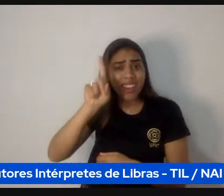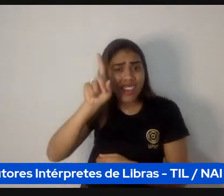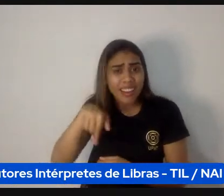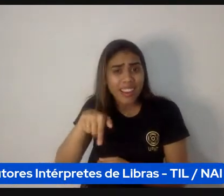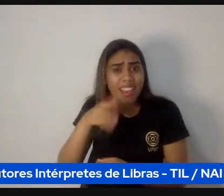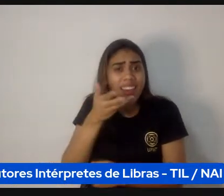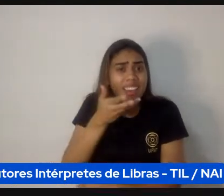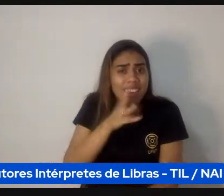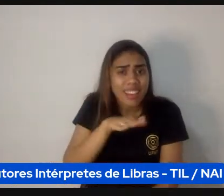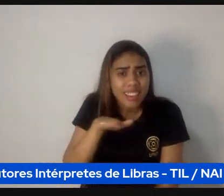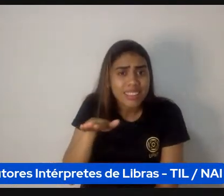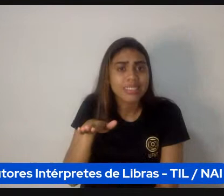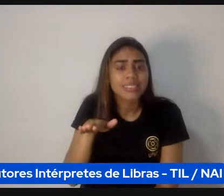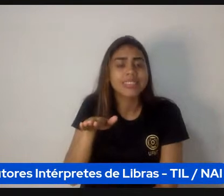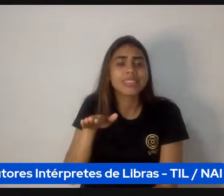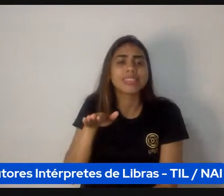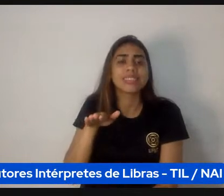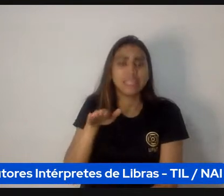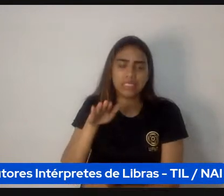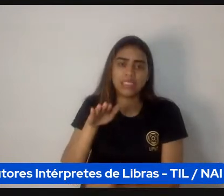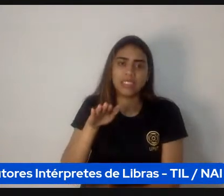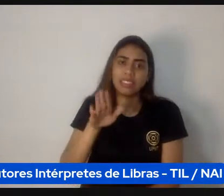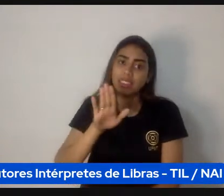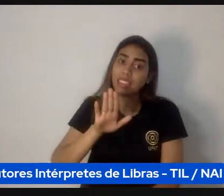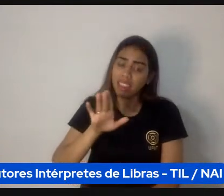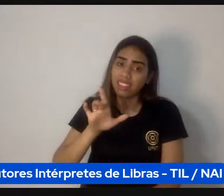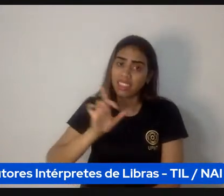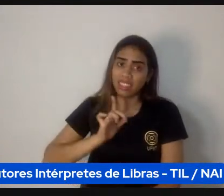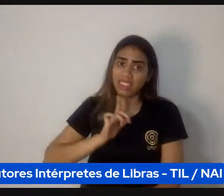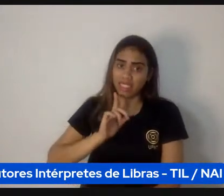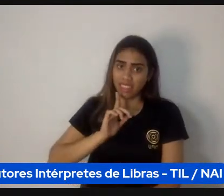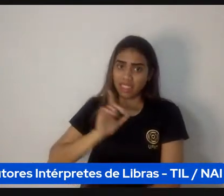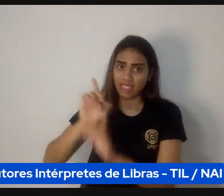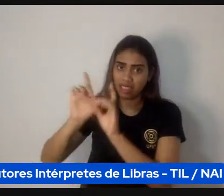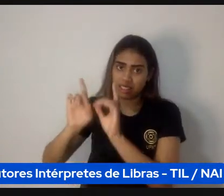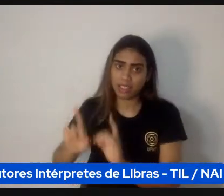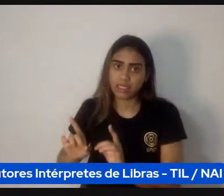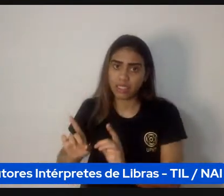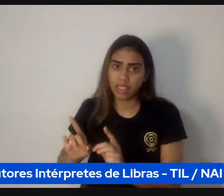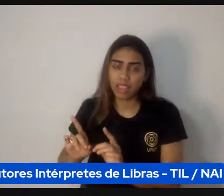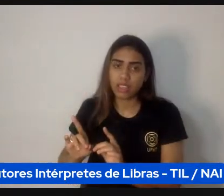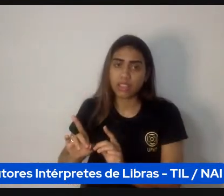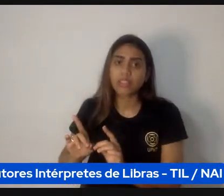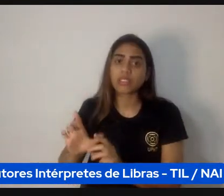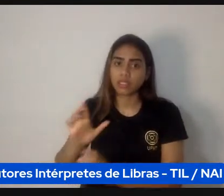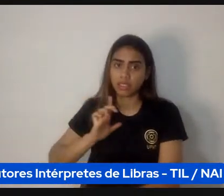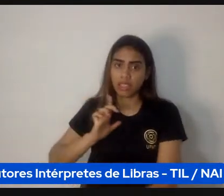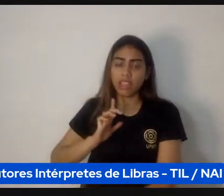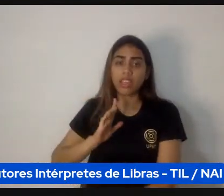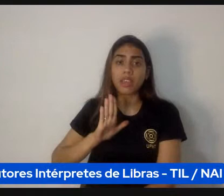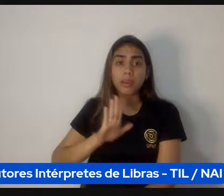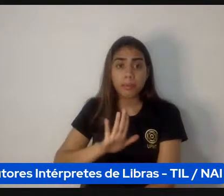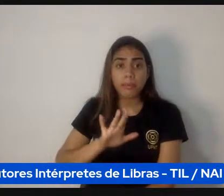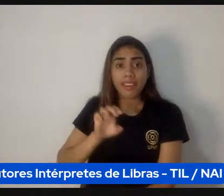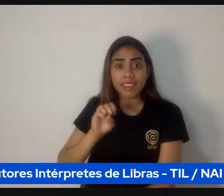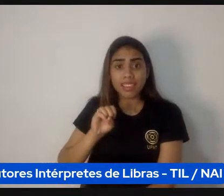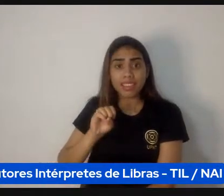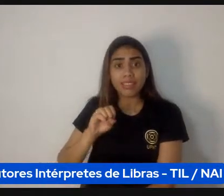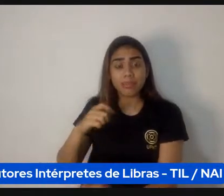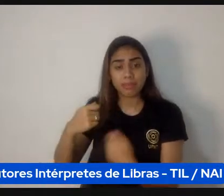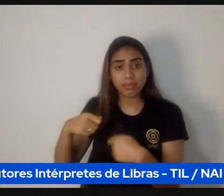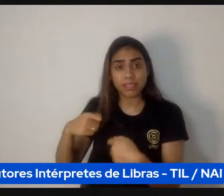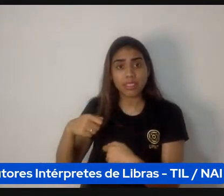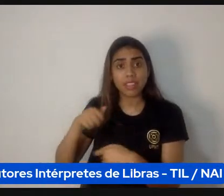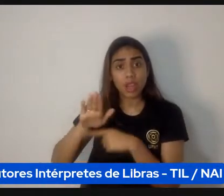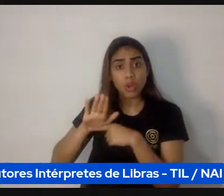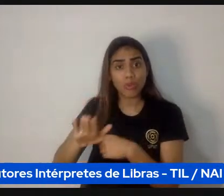criança. Né? Não é outra coisa, que vai auxiliar o adolescente ser adolescente, e um adolescente adolescente no meio dos